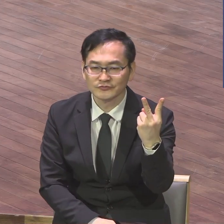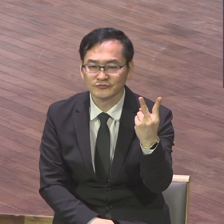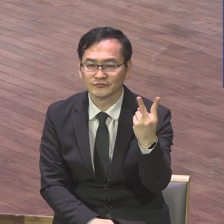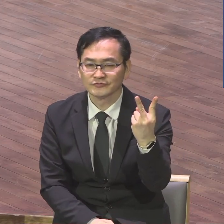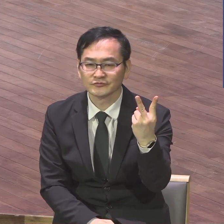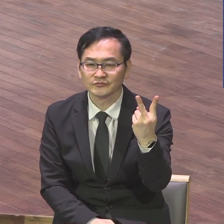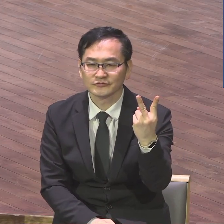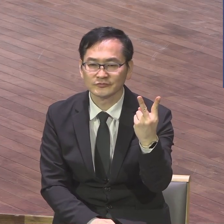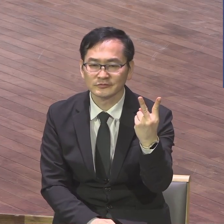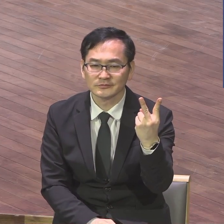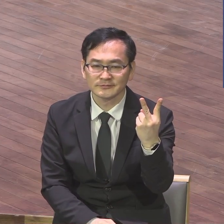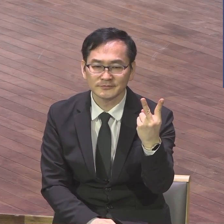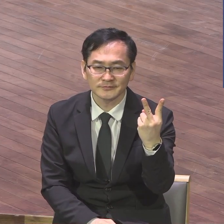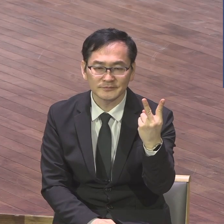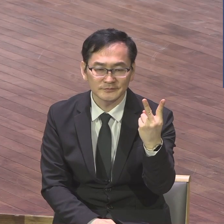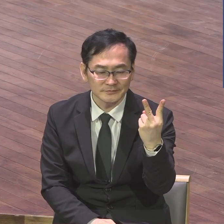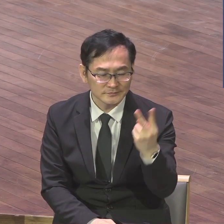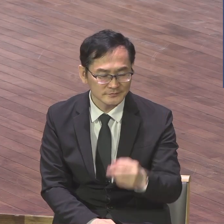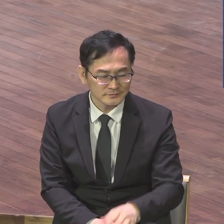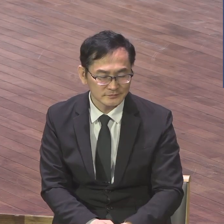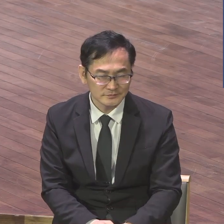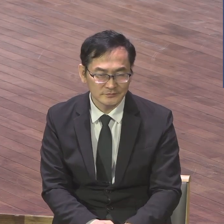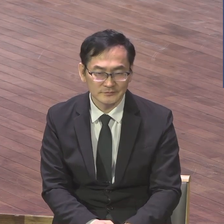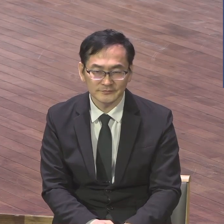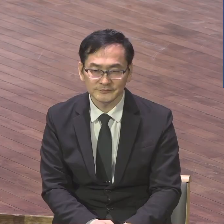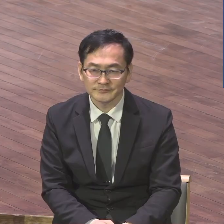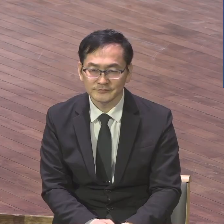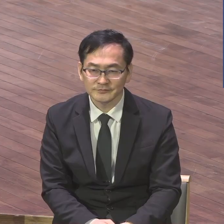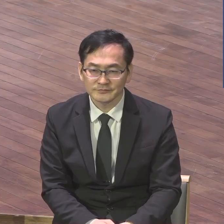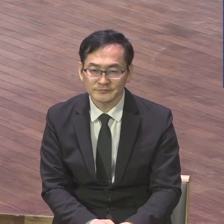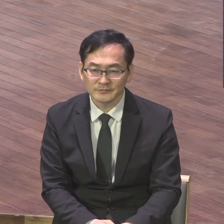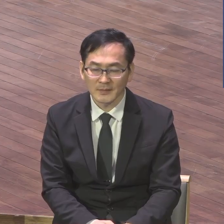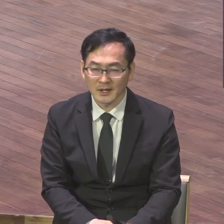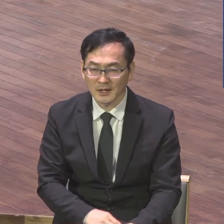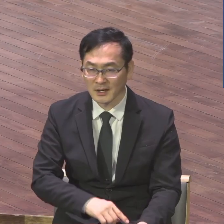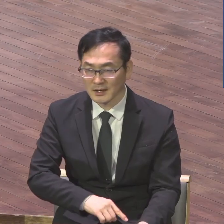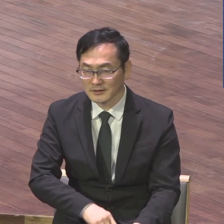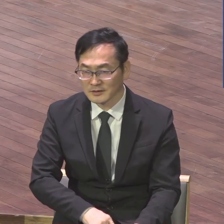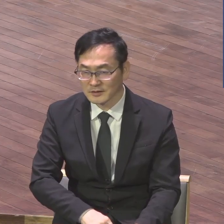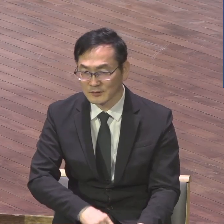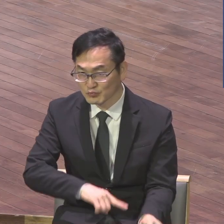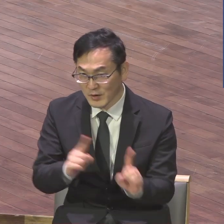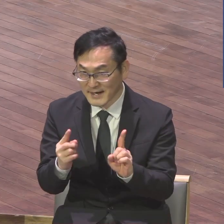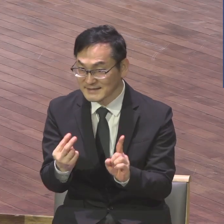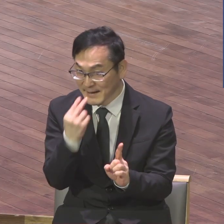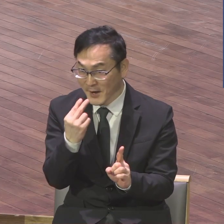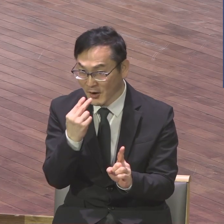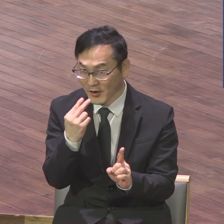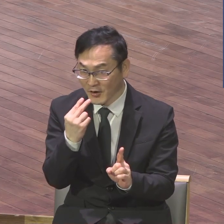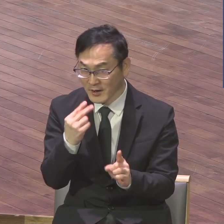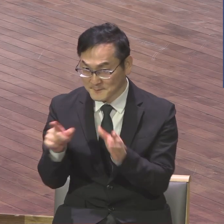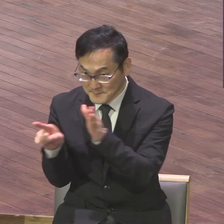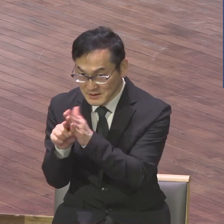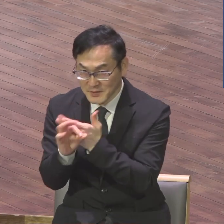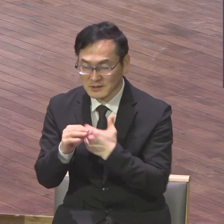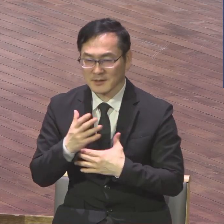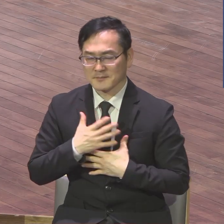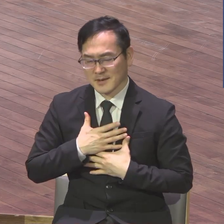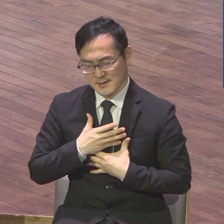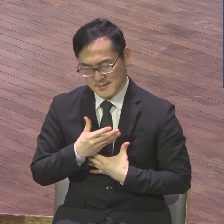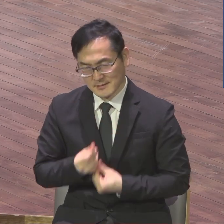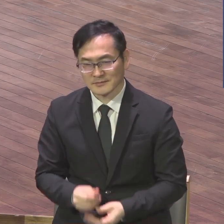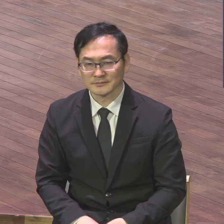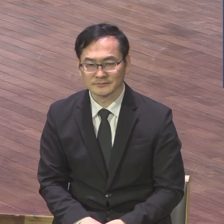부활 생명 가진 자의 가장 큰 특징이 뭐냐? 평안입니다. 우리 믿음의 선배들은